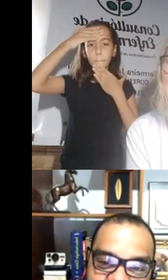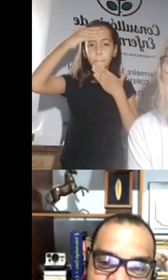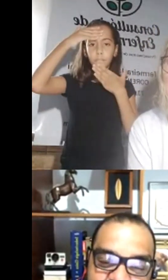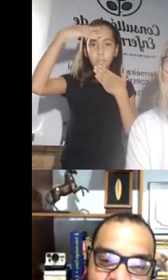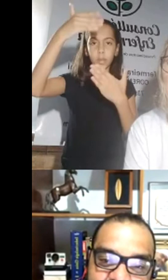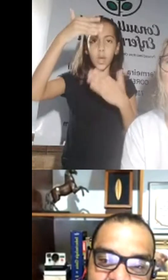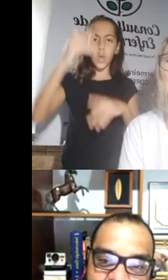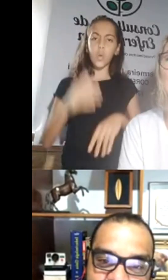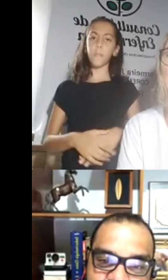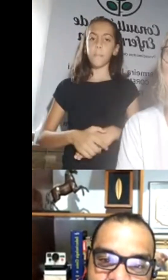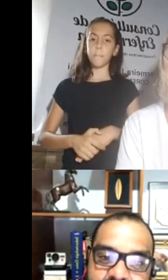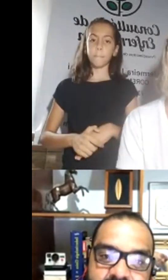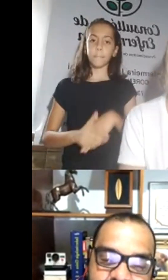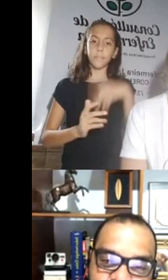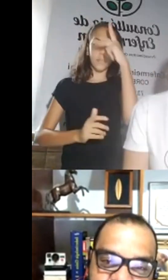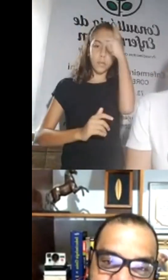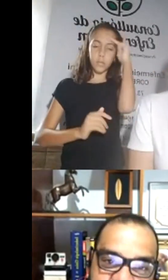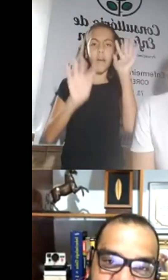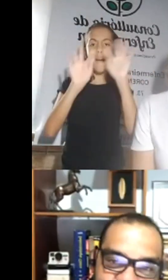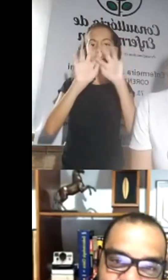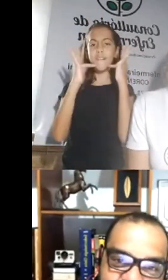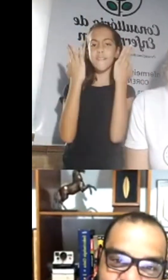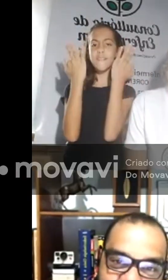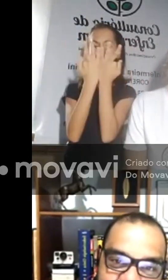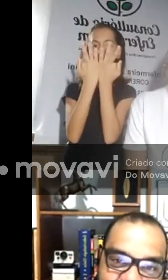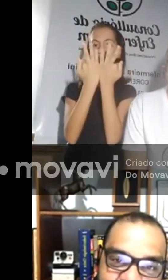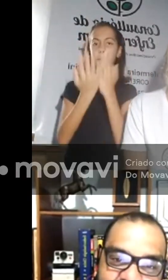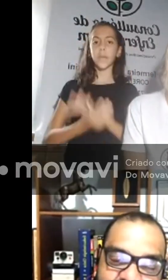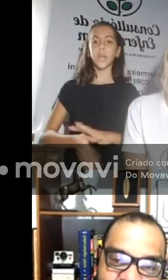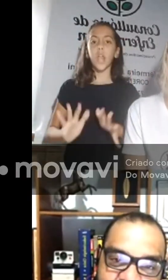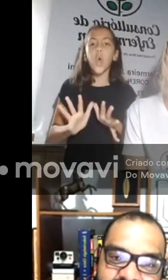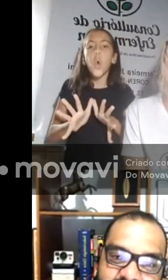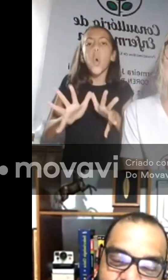minha família, José Carlos, psiquiatra conceituado aí, Jéssica,